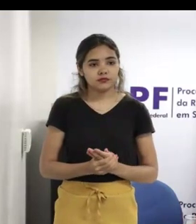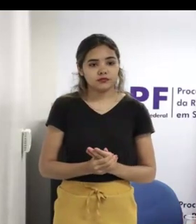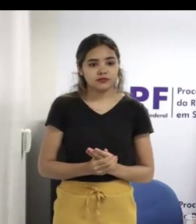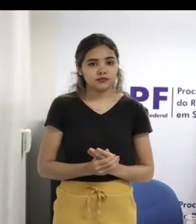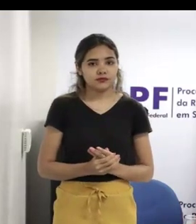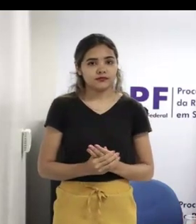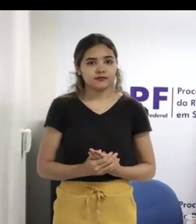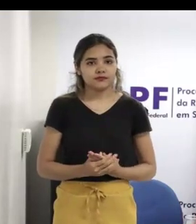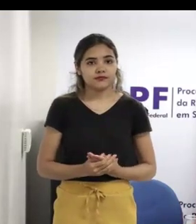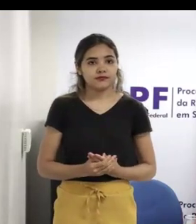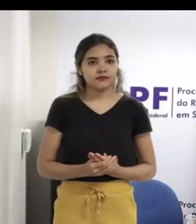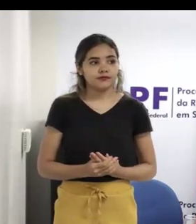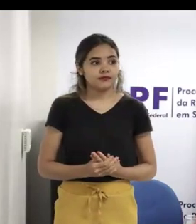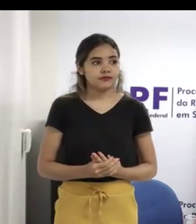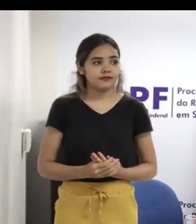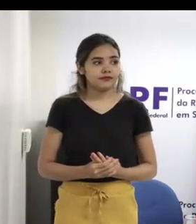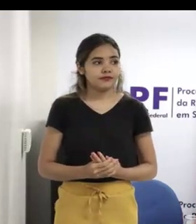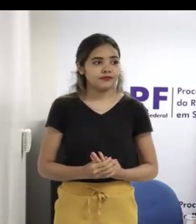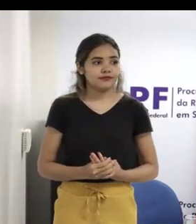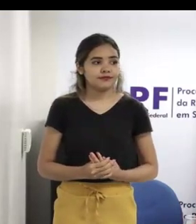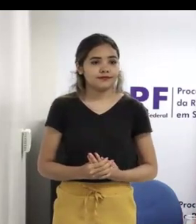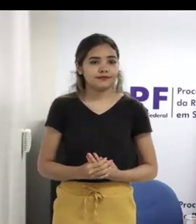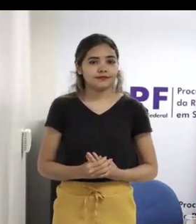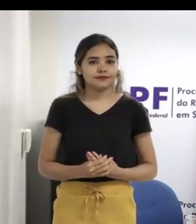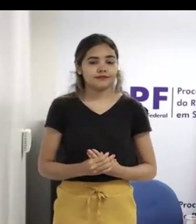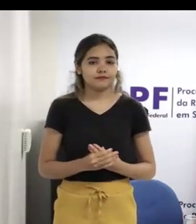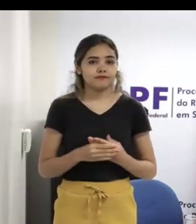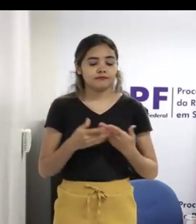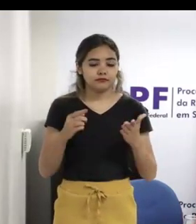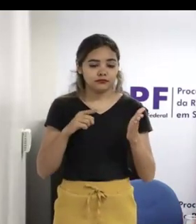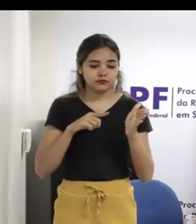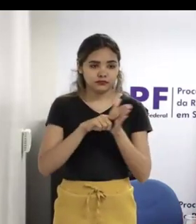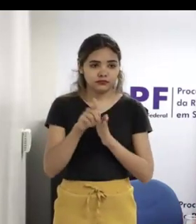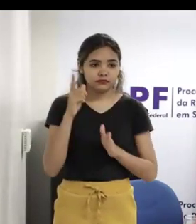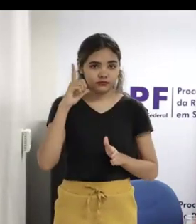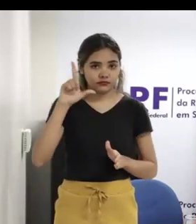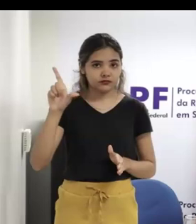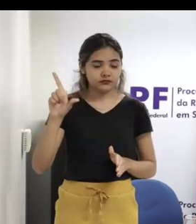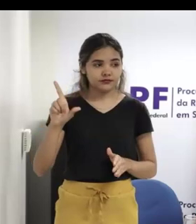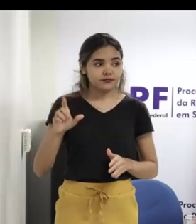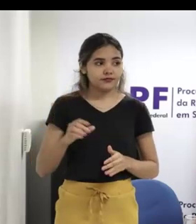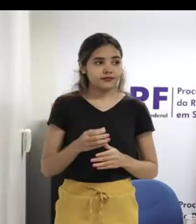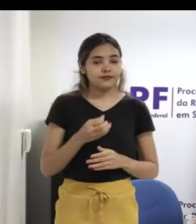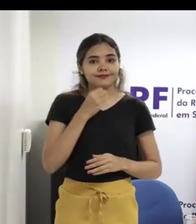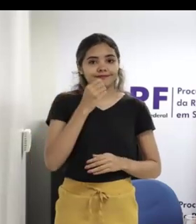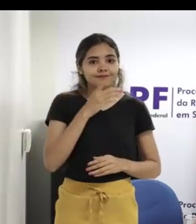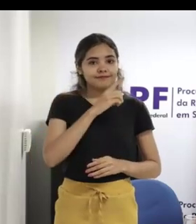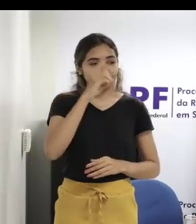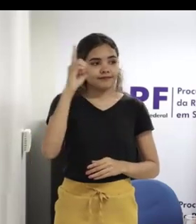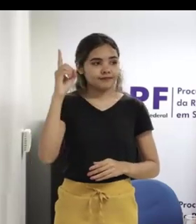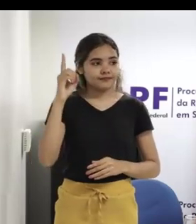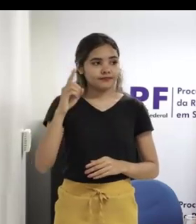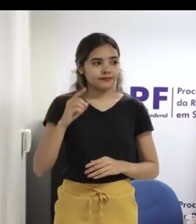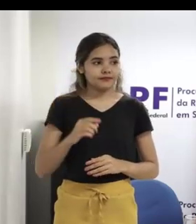sei se eu consegui responder a pergunta lá do colega Ok bom dia a todos eu sou o terceiro sagento P Silva